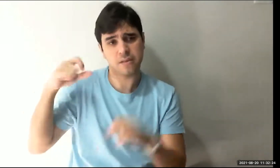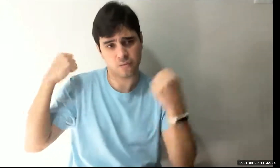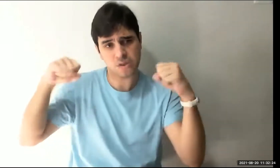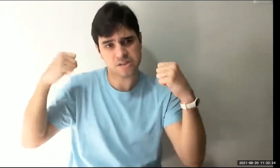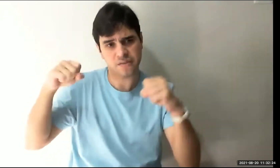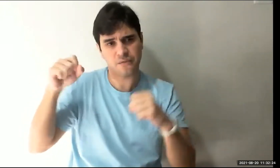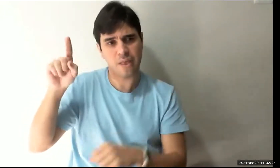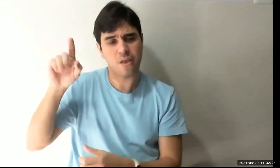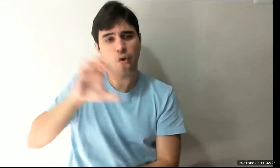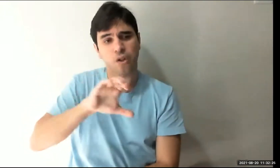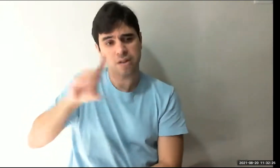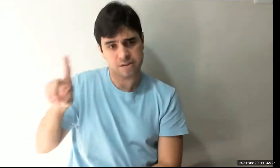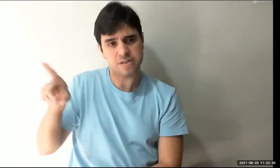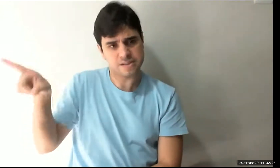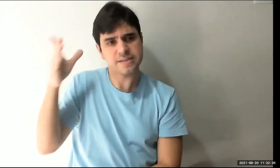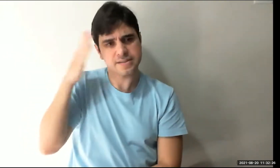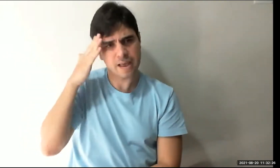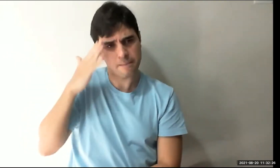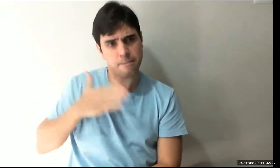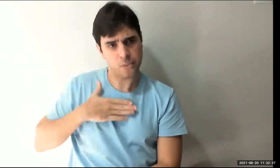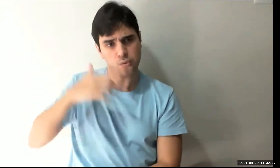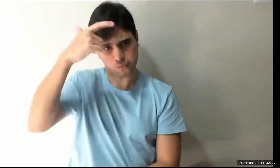foco principal de estudo é a natação.